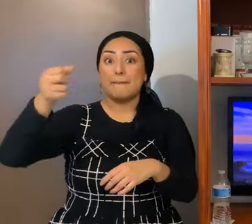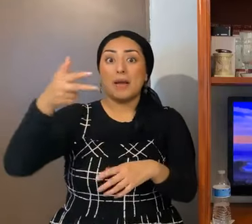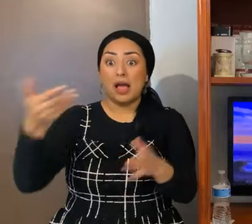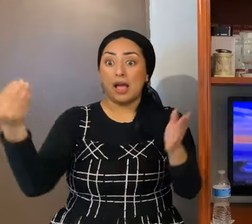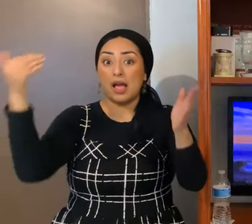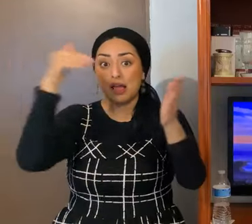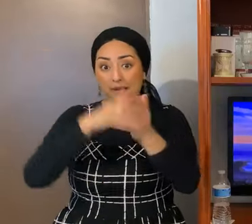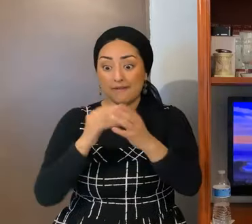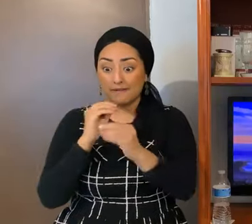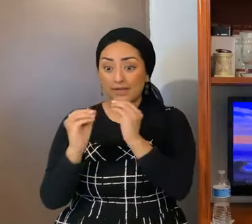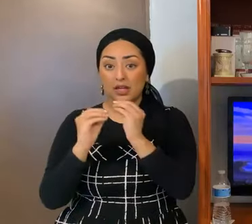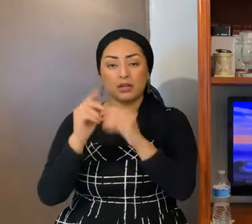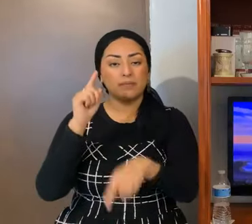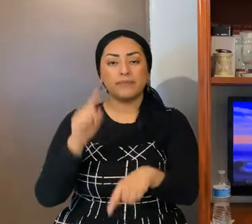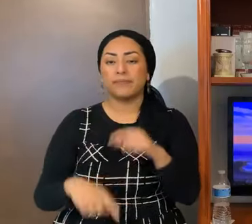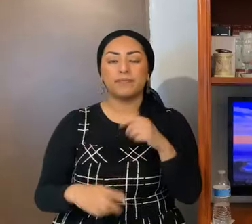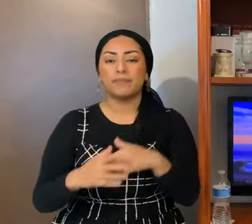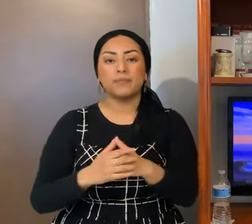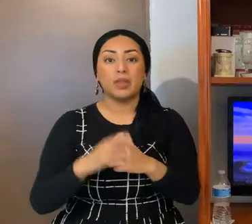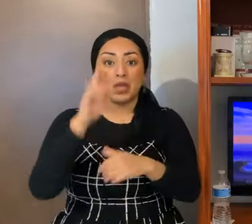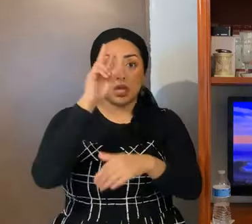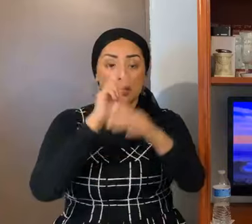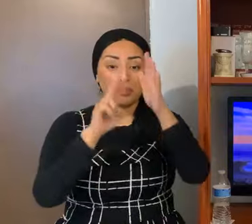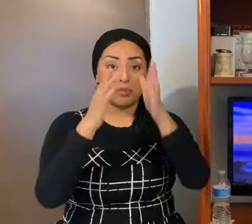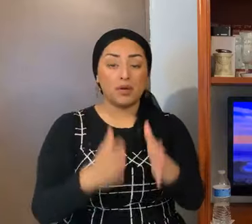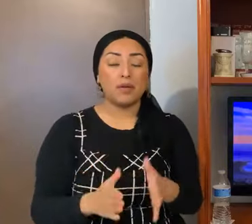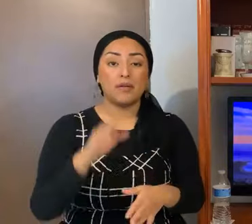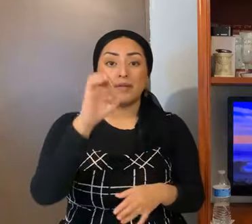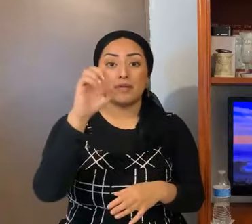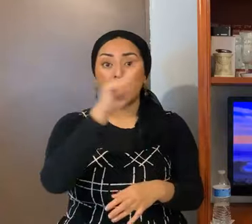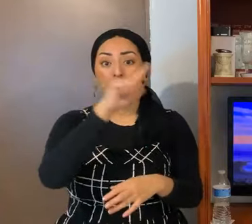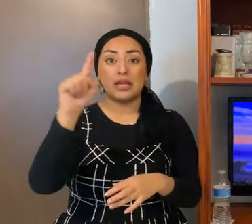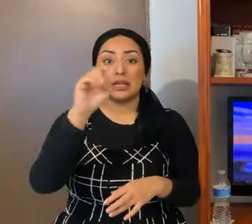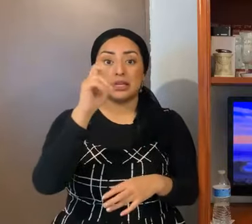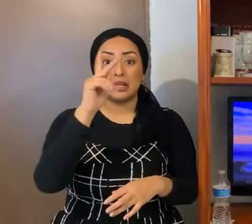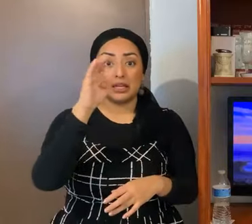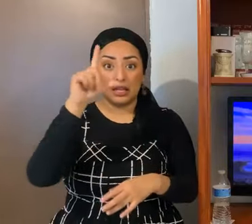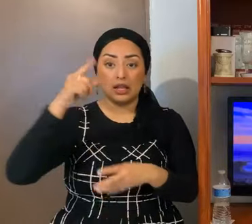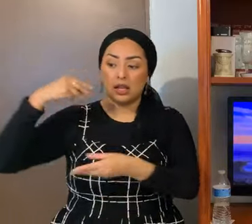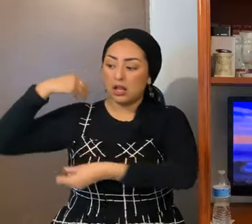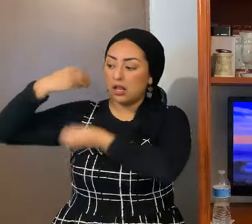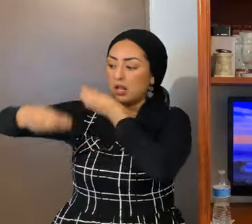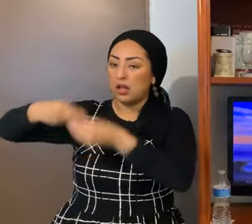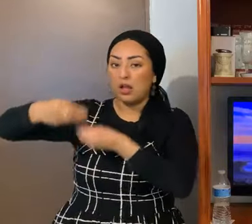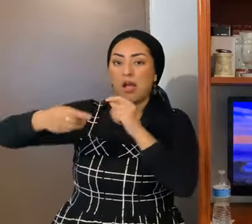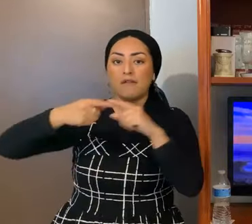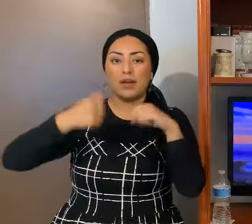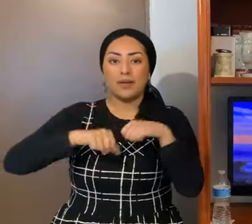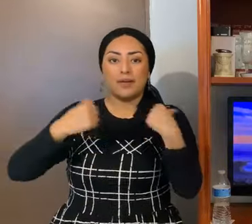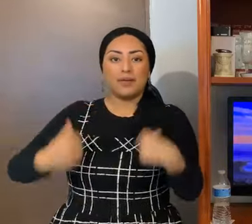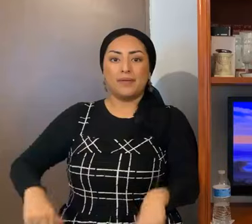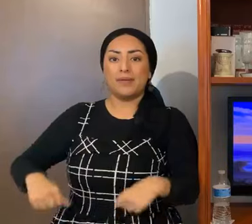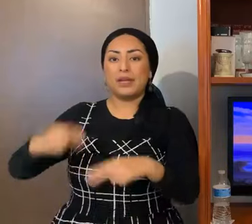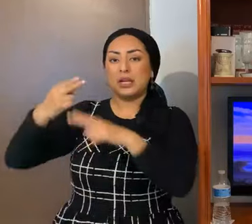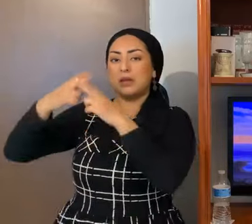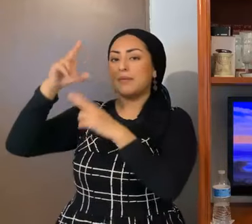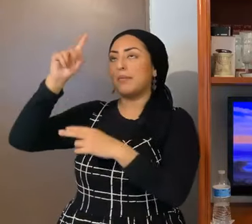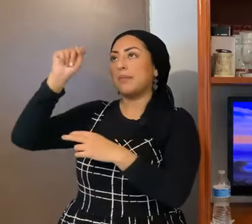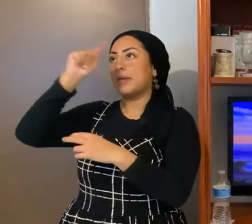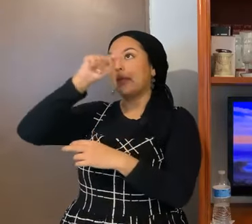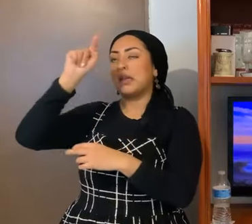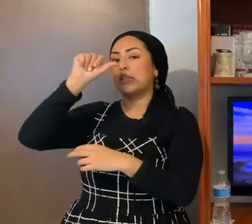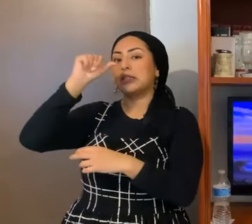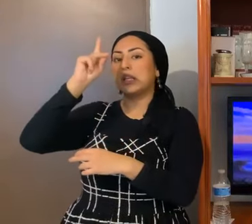reparar. Ezequiel, el profeta Ezequiel, era de la descendencia de Sadoc, era de la línea de los Juanim, que